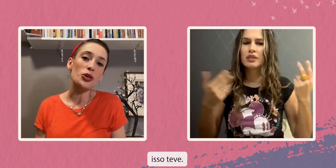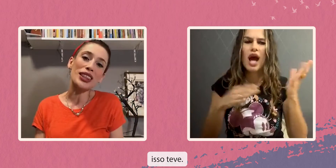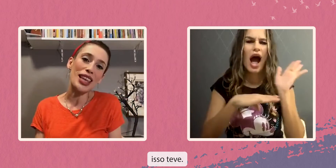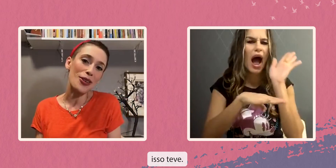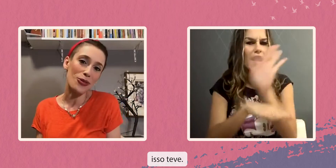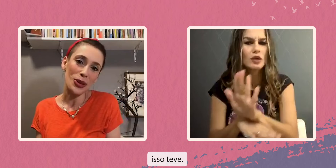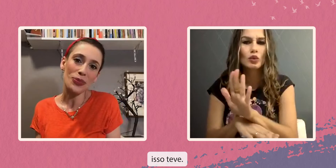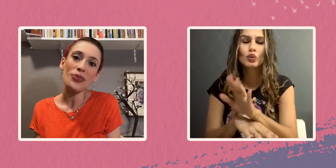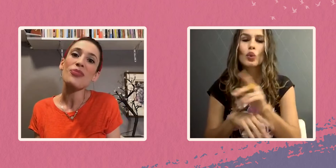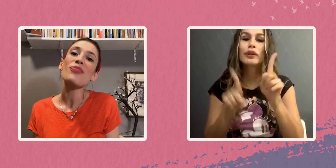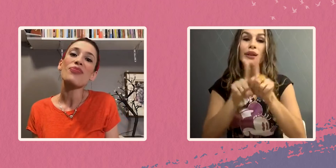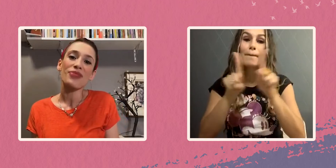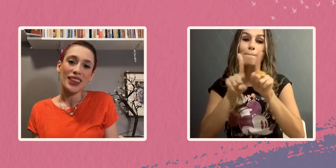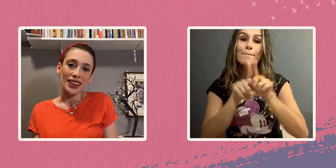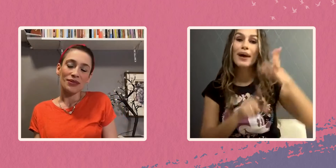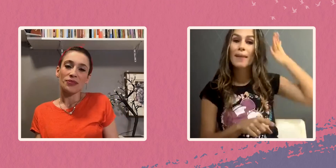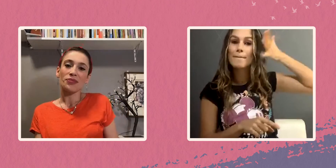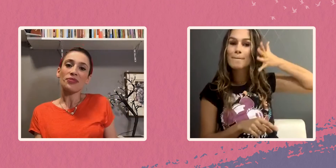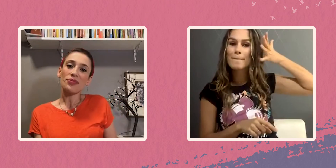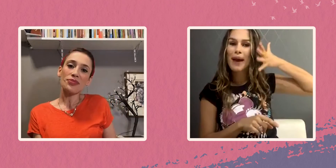que isso teve.